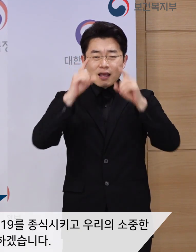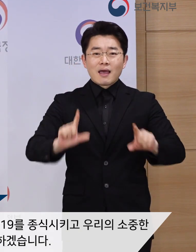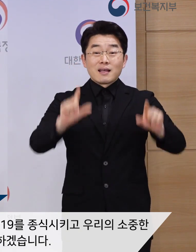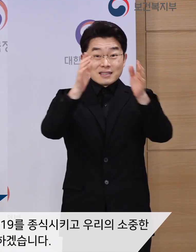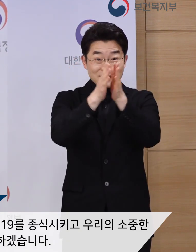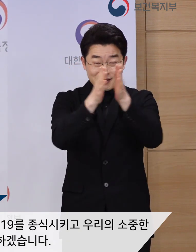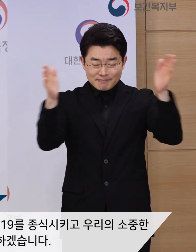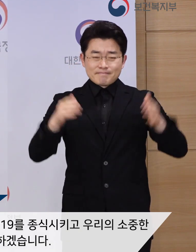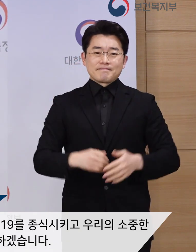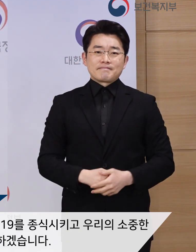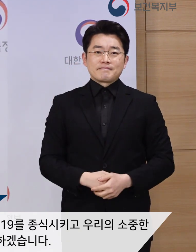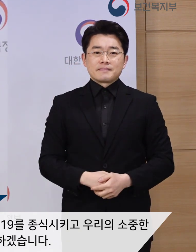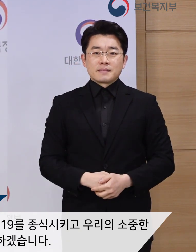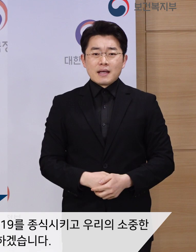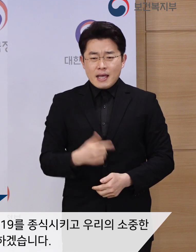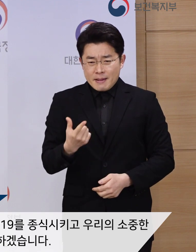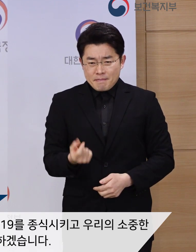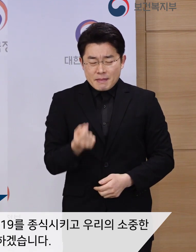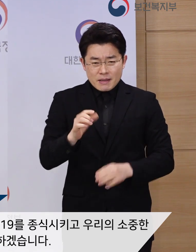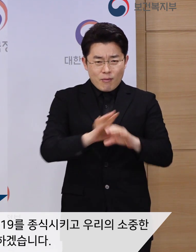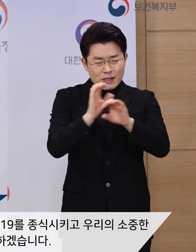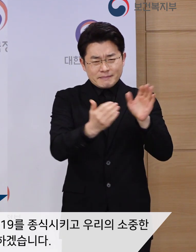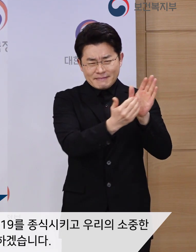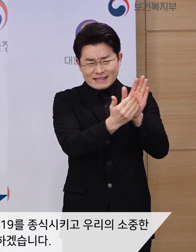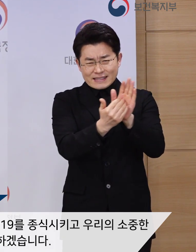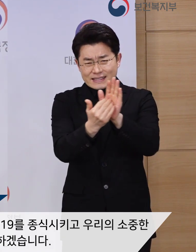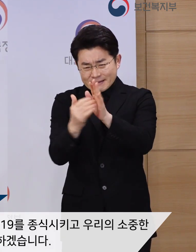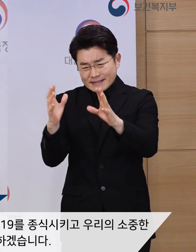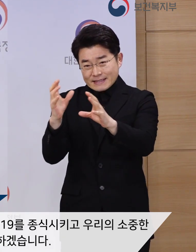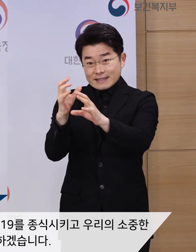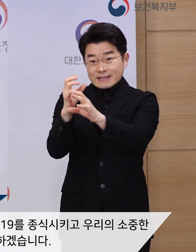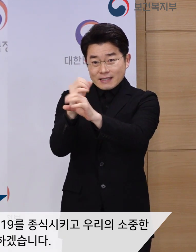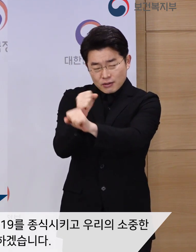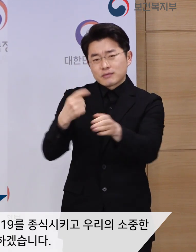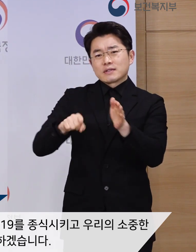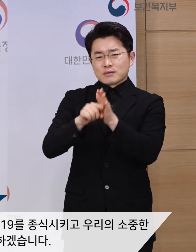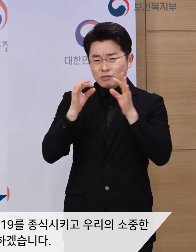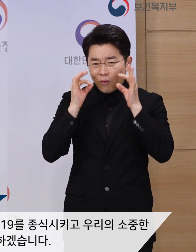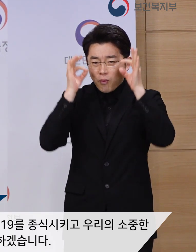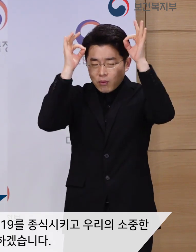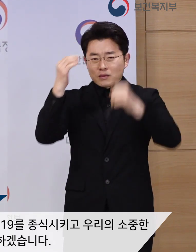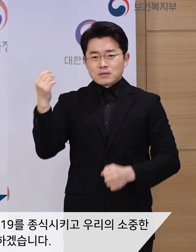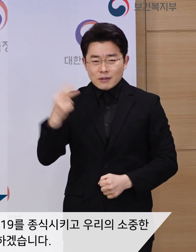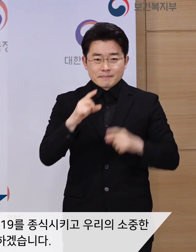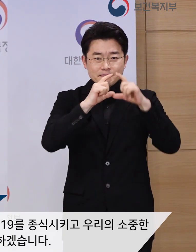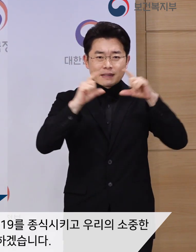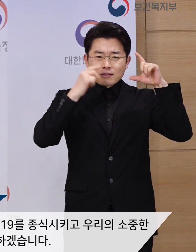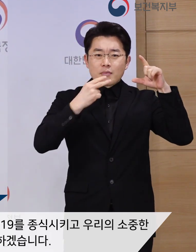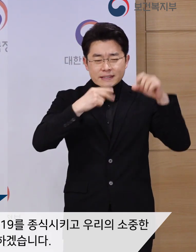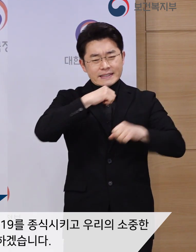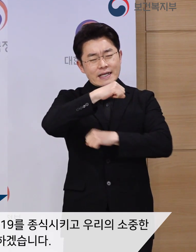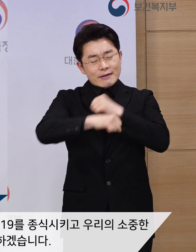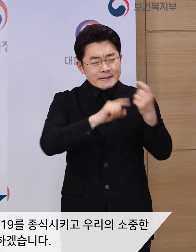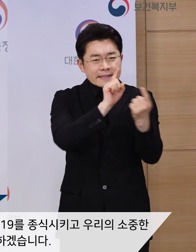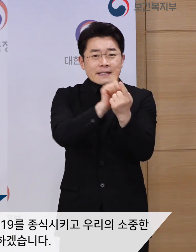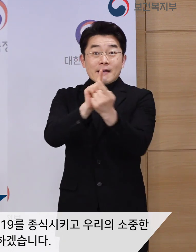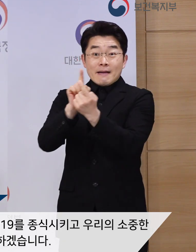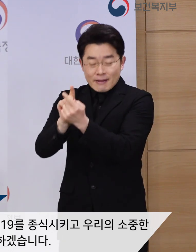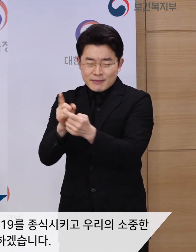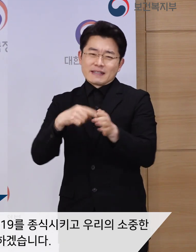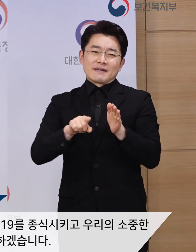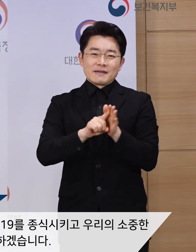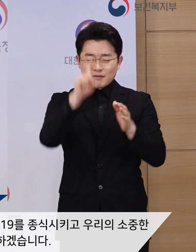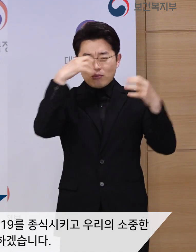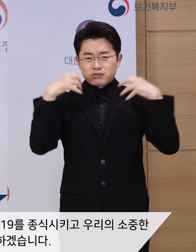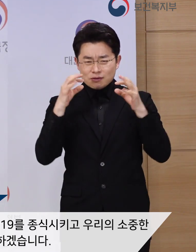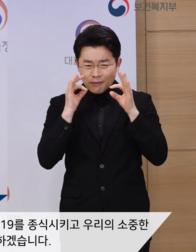2021년 새로운 한 해에는 한시라도 빨리 코로나19를 종식시키고 우리의 소중한 일상을 회복할 수